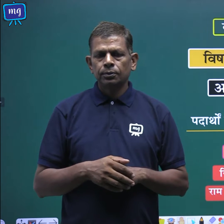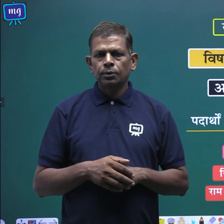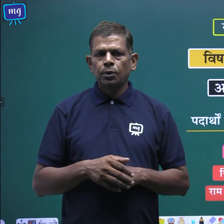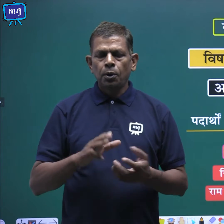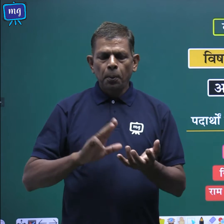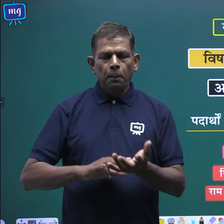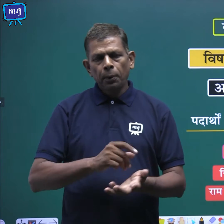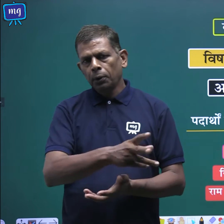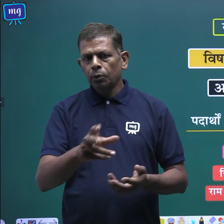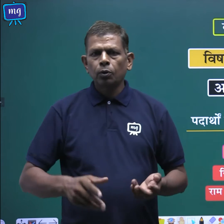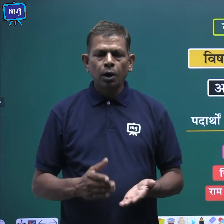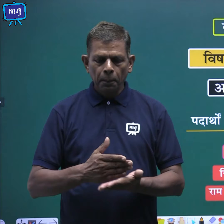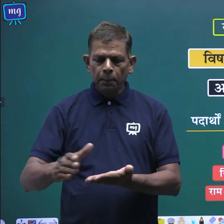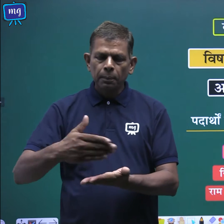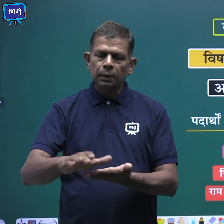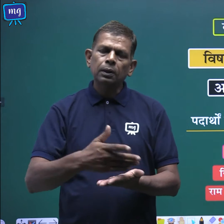पदार्थों का पृथक्करण